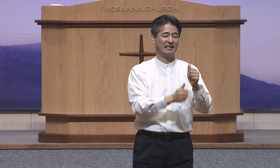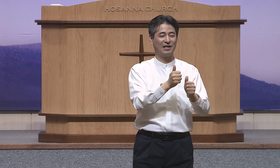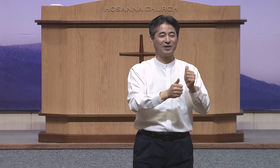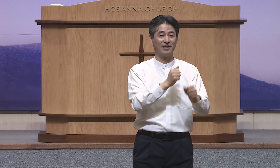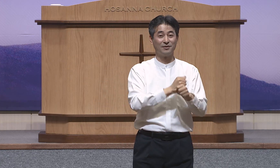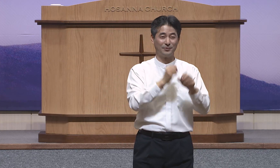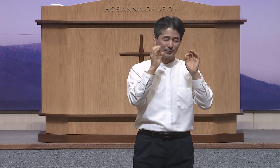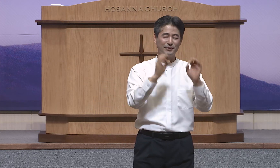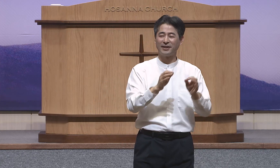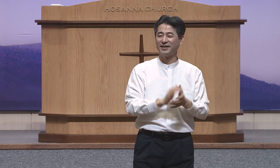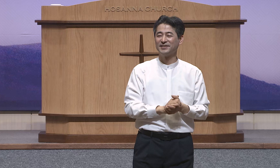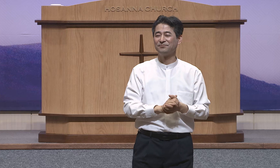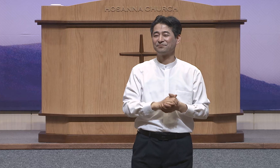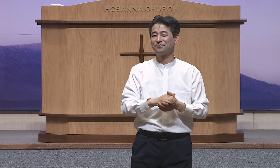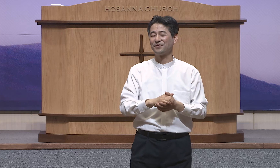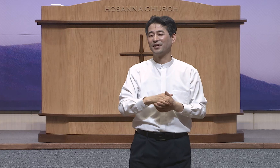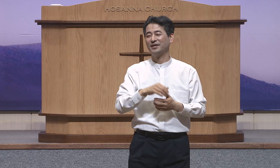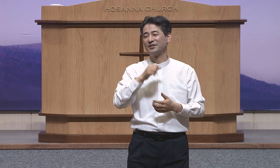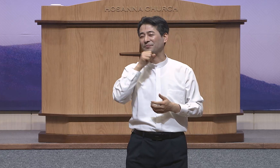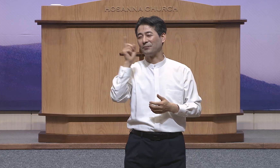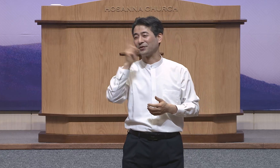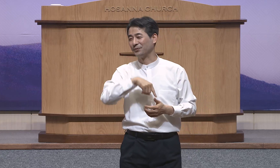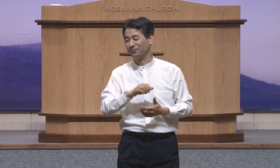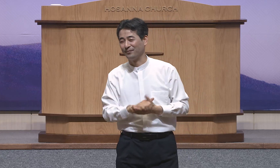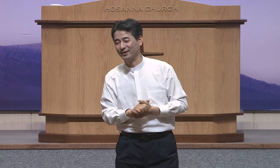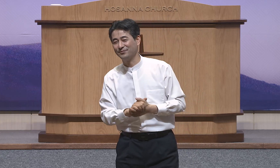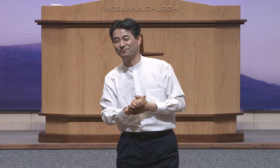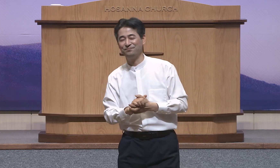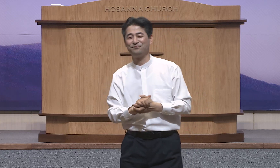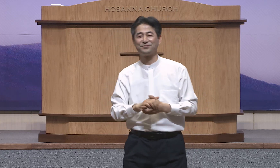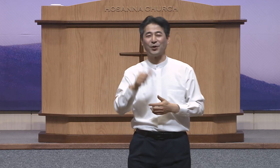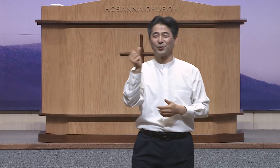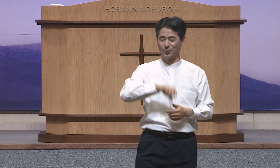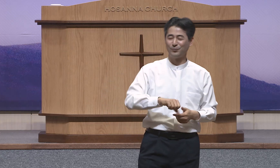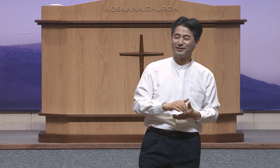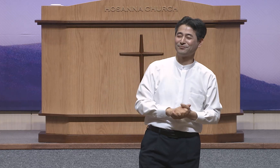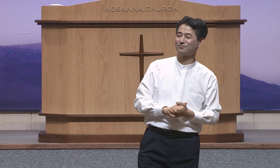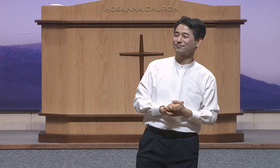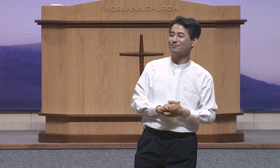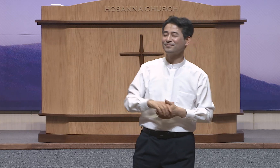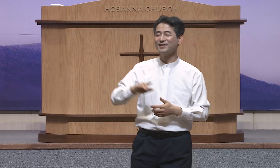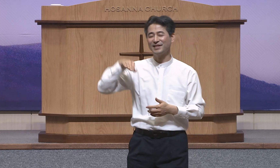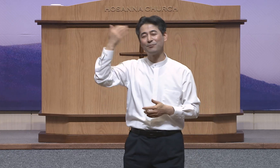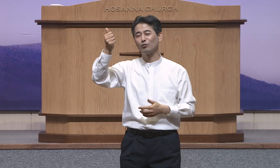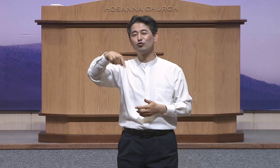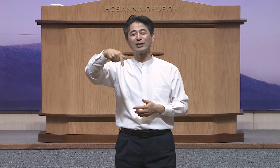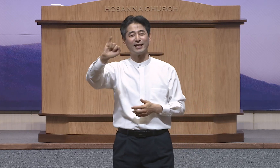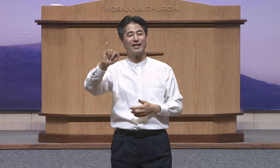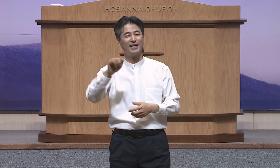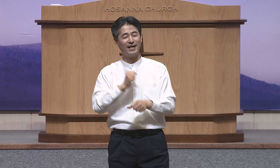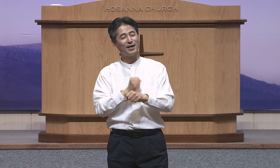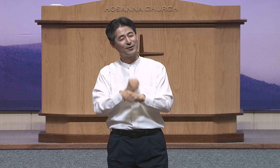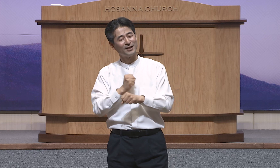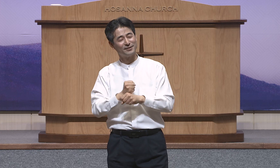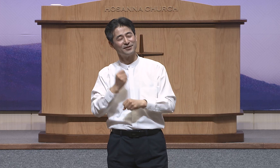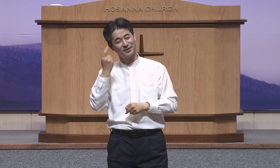전기에 이제 시험을 봤는데 점수가 나빠서 떨어졌습니다. 그래서